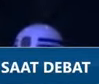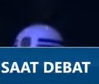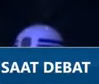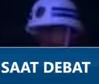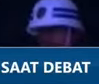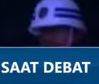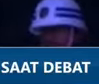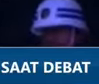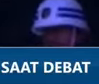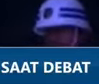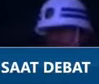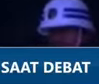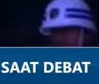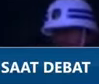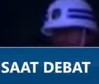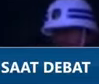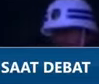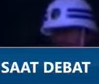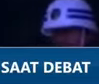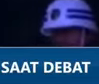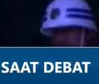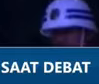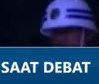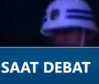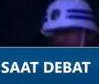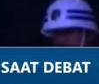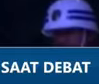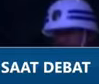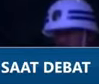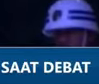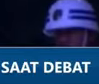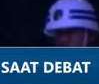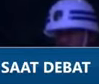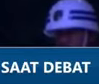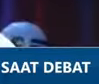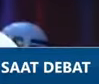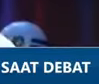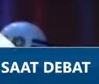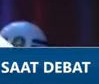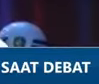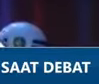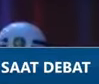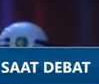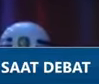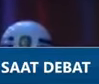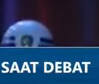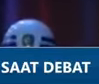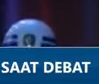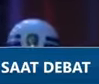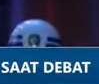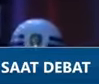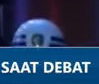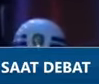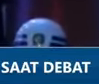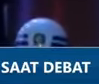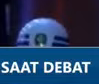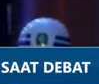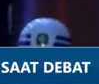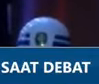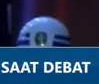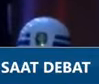misi yang substansial. Jokowi meminta agar ketiga capres tidak terjebak pada penyerangan personal. Menurut Jokowi, debat